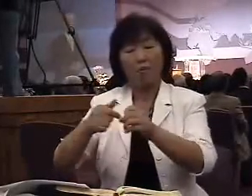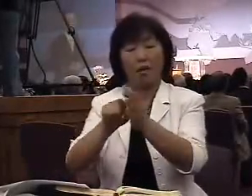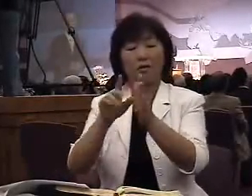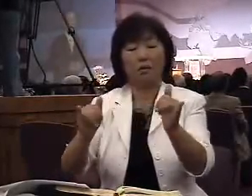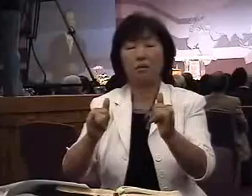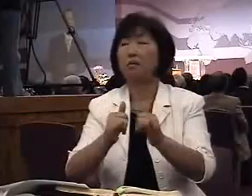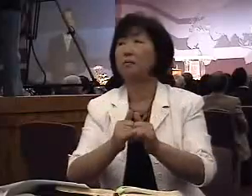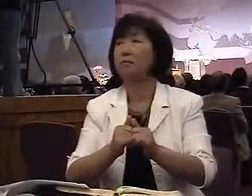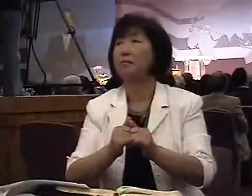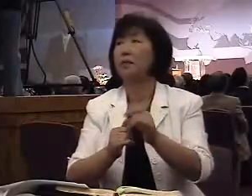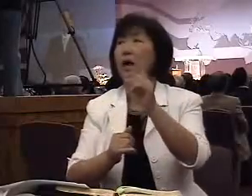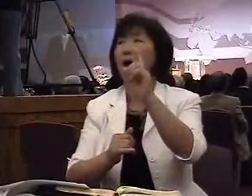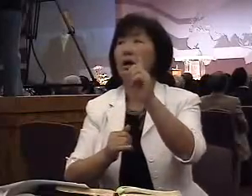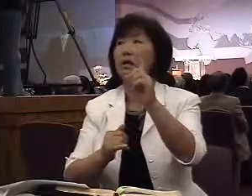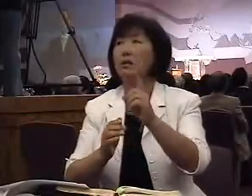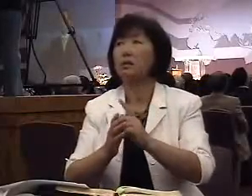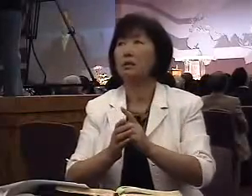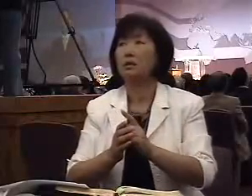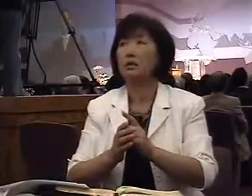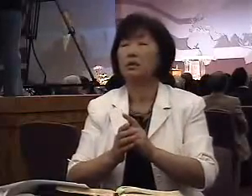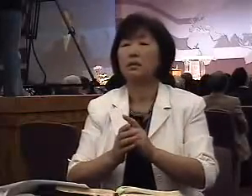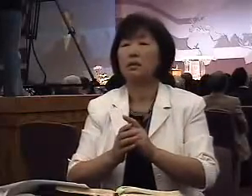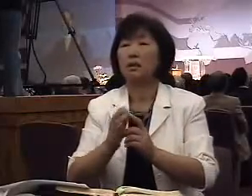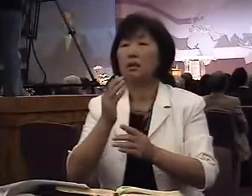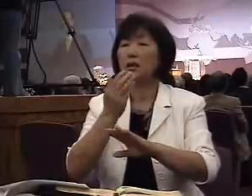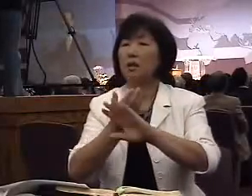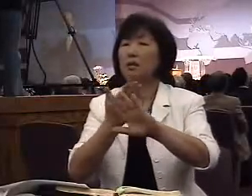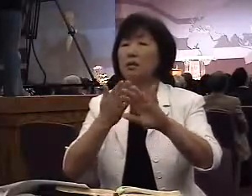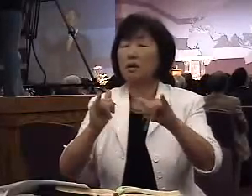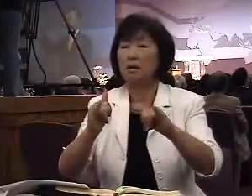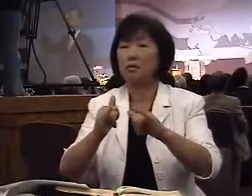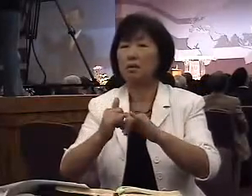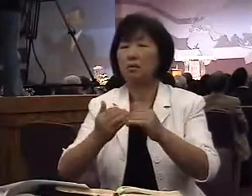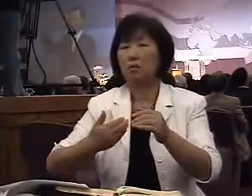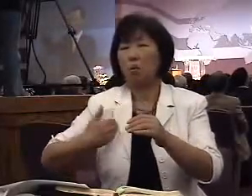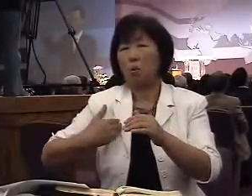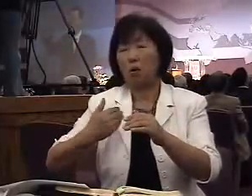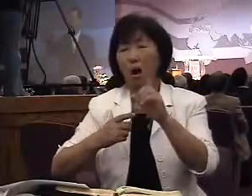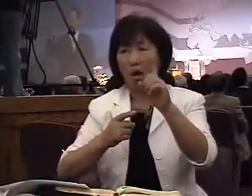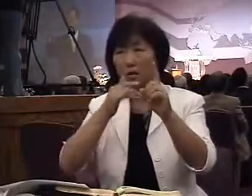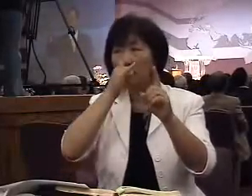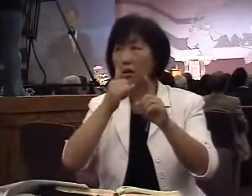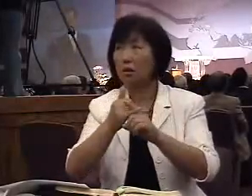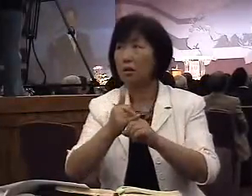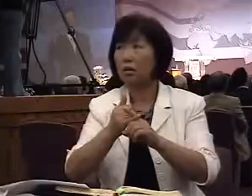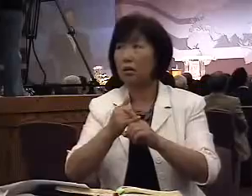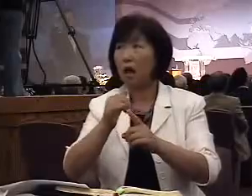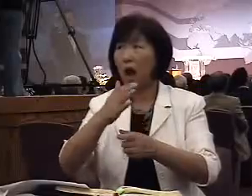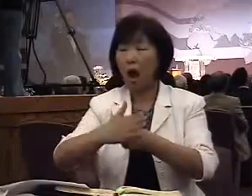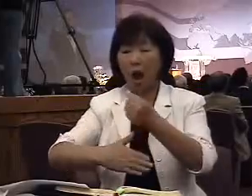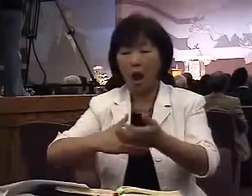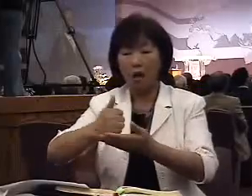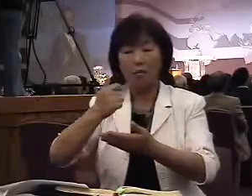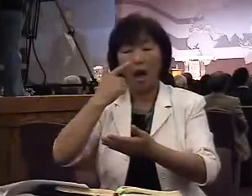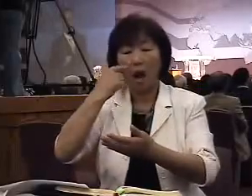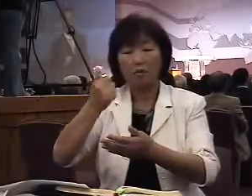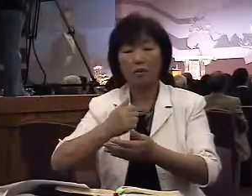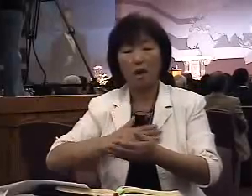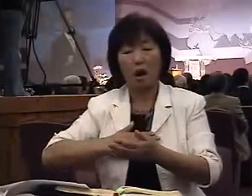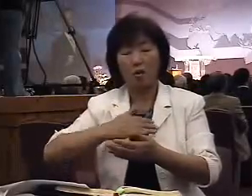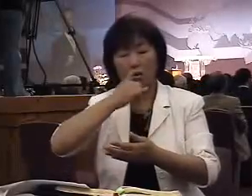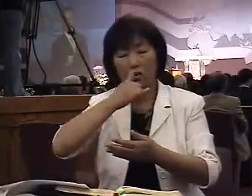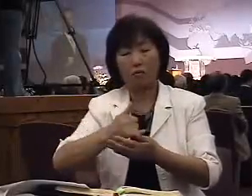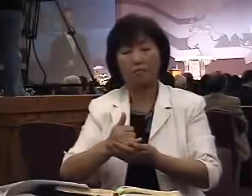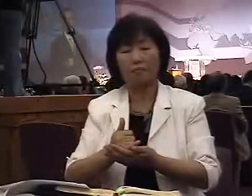백성들에게는 한 가지 남들이 모르는 것 한 가지가 있습니다. 그것이 바로 무엇입니까? 하나님을 아버지로 알고 있죠.